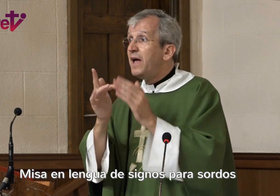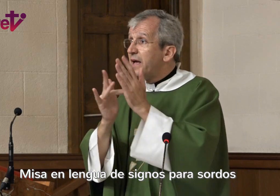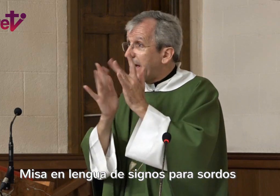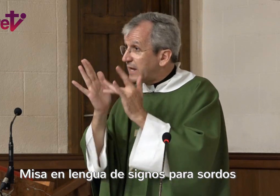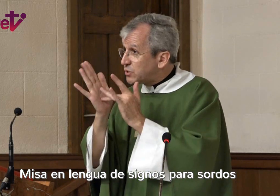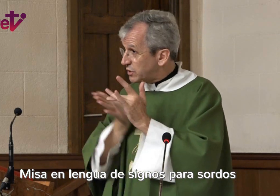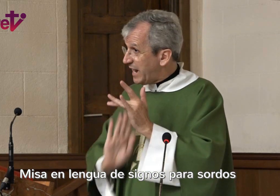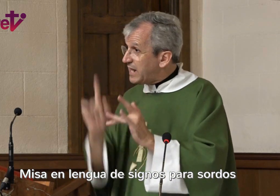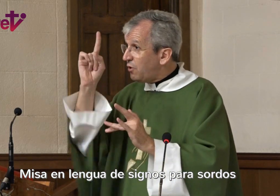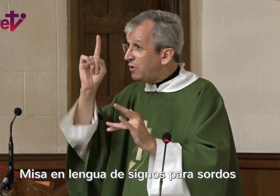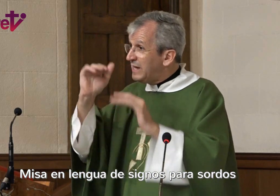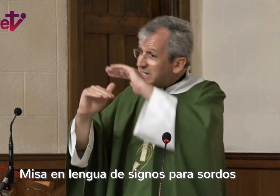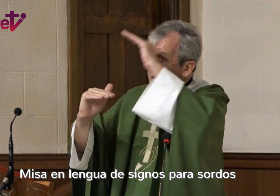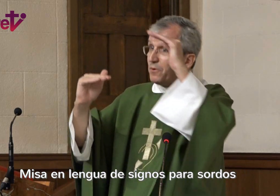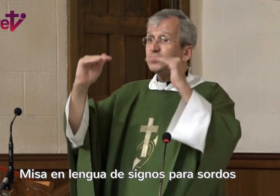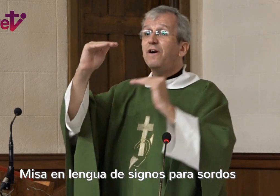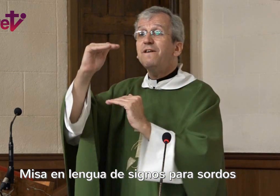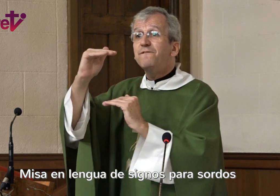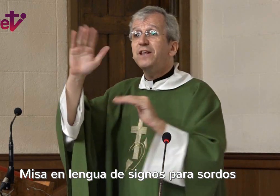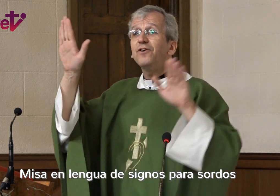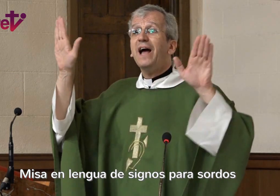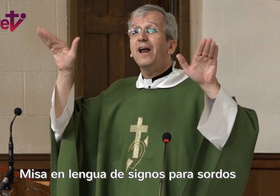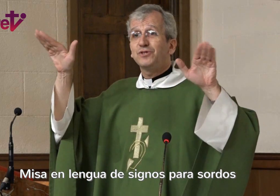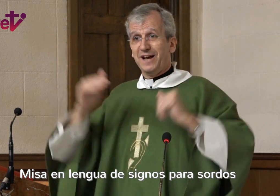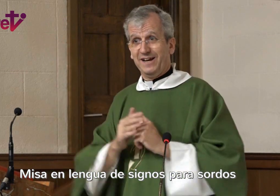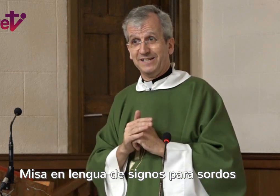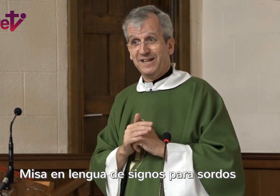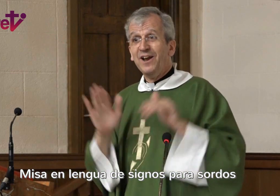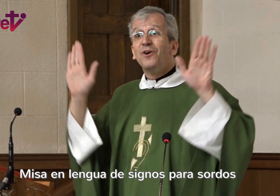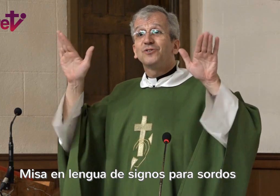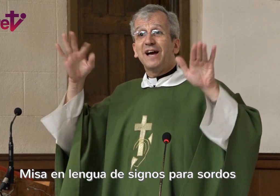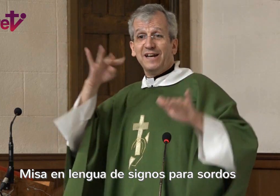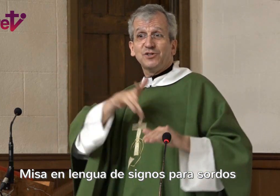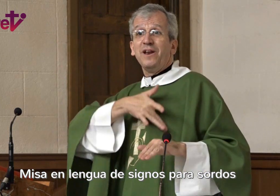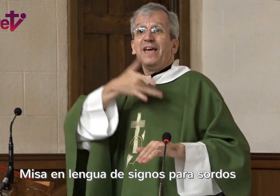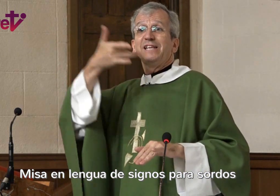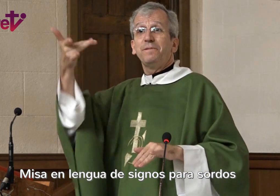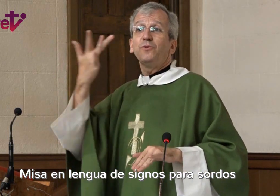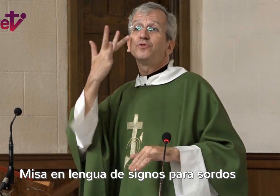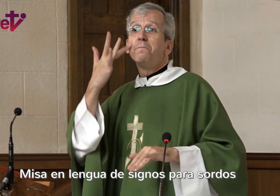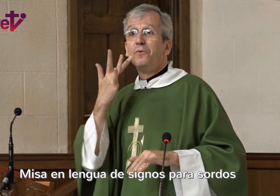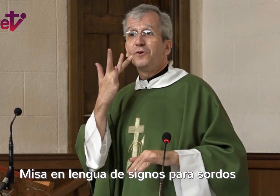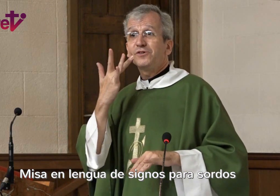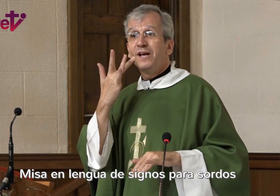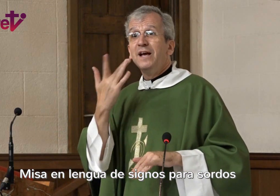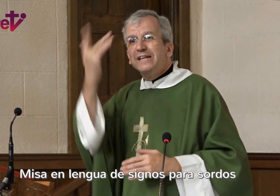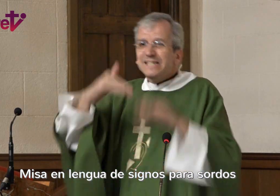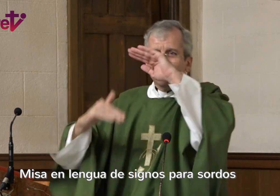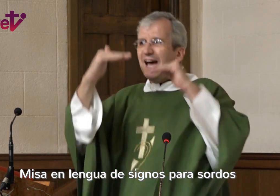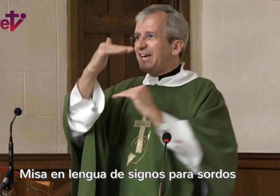que Jesús el hijo se ha puesto inferior a los ángeles los ángeles son espíritus puros se